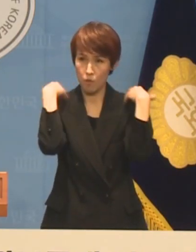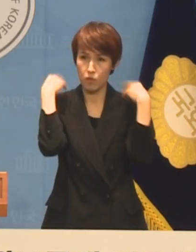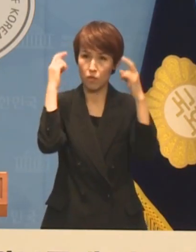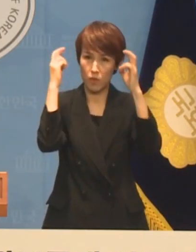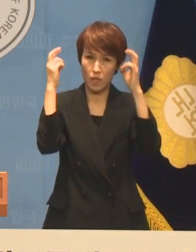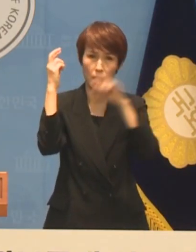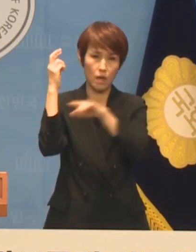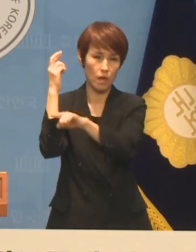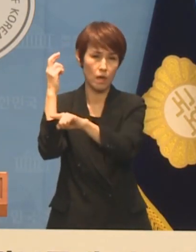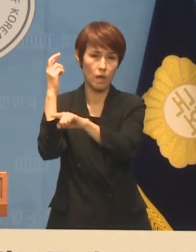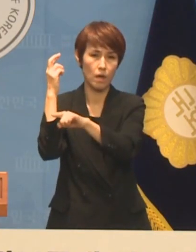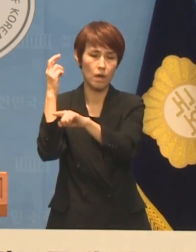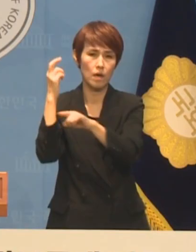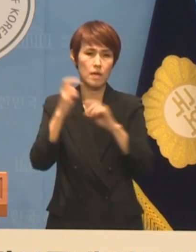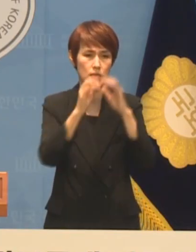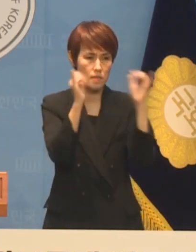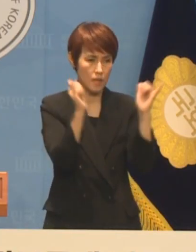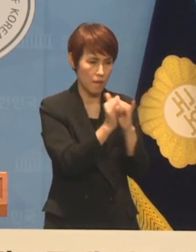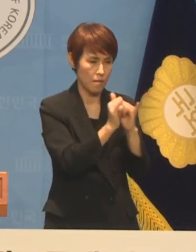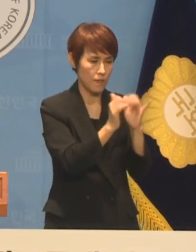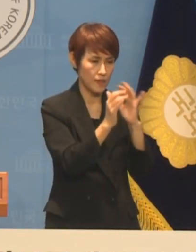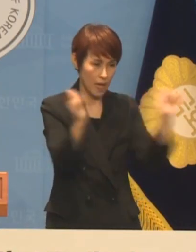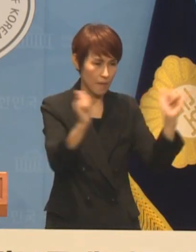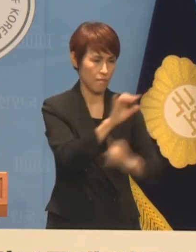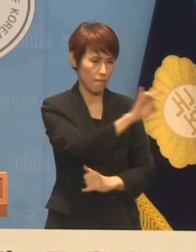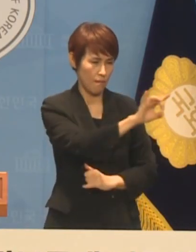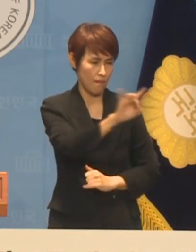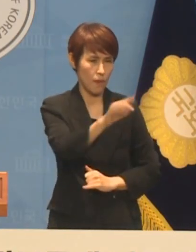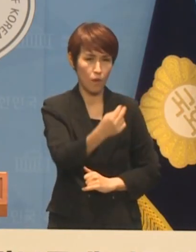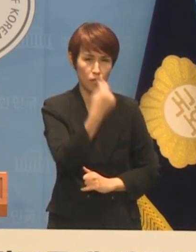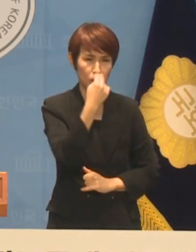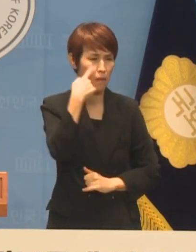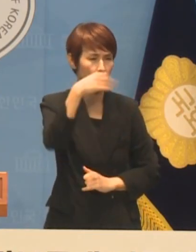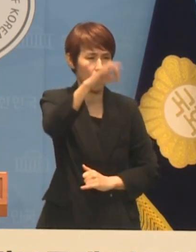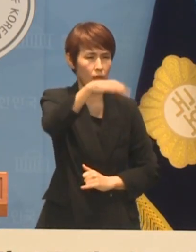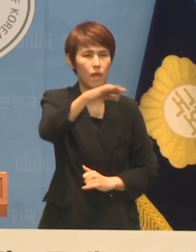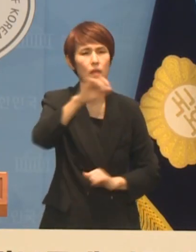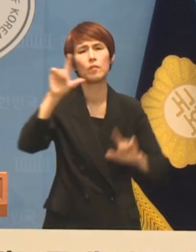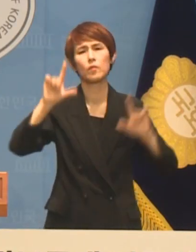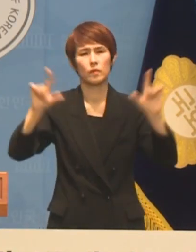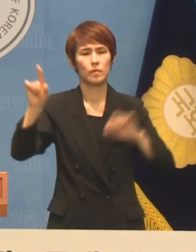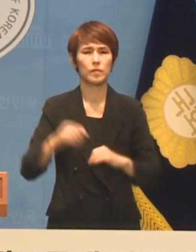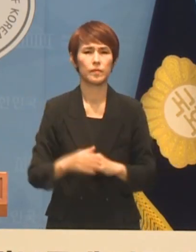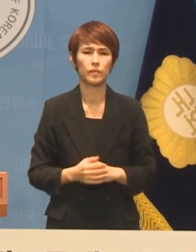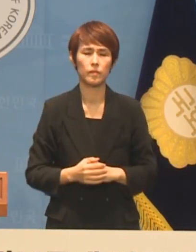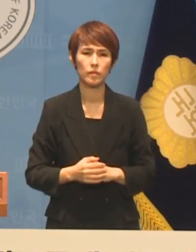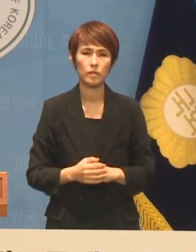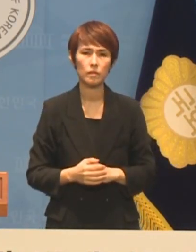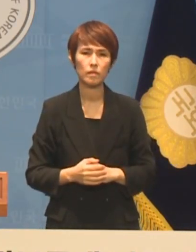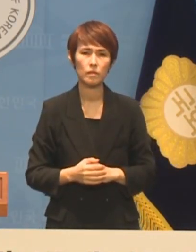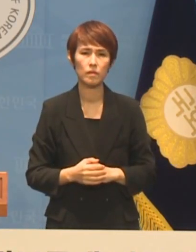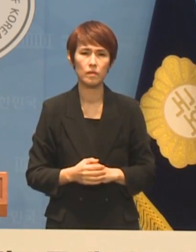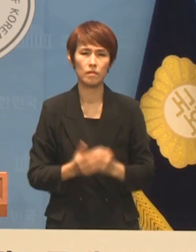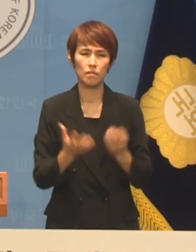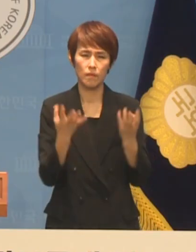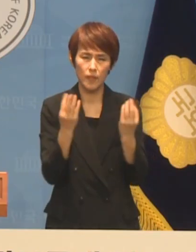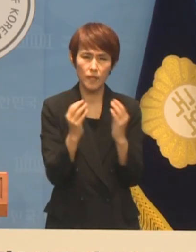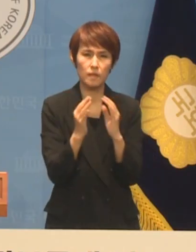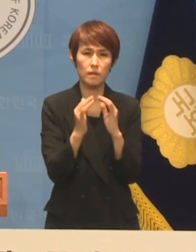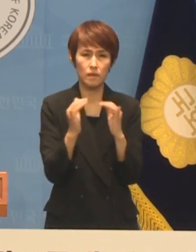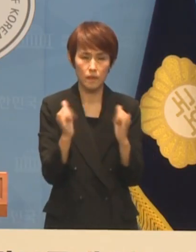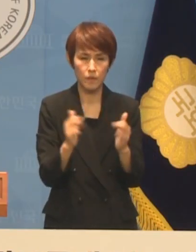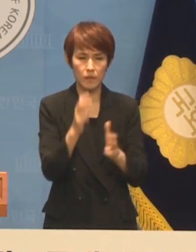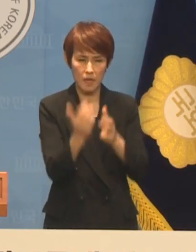사람의 한 명 한 명의 목숨을 얼마나 하찮게 취급해 왔는지 해마다 수천 명의